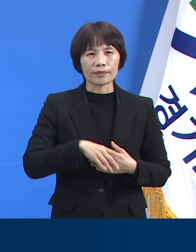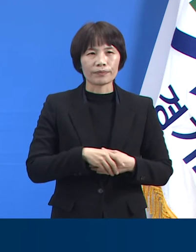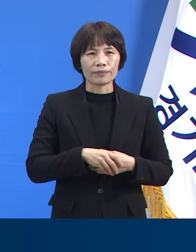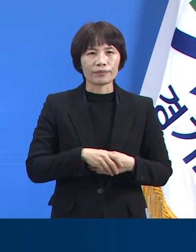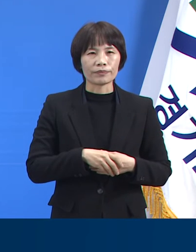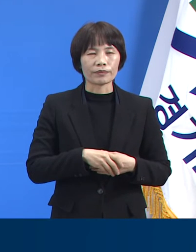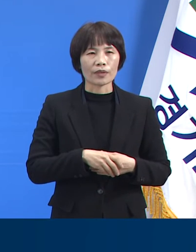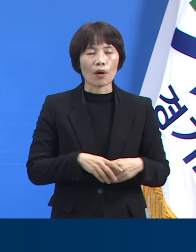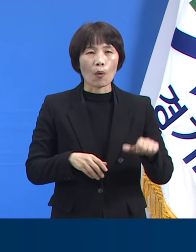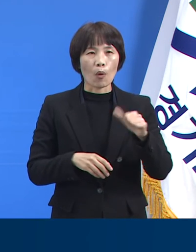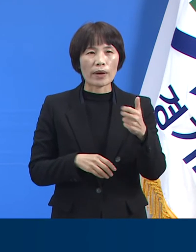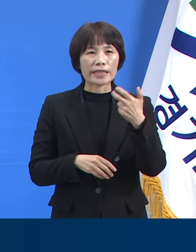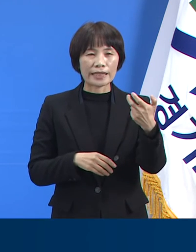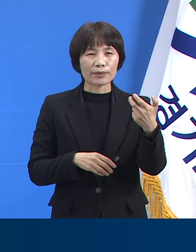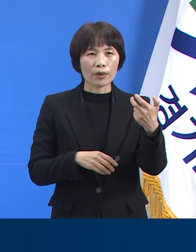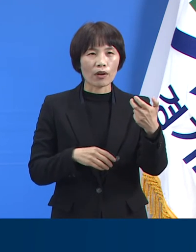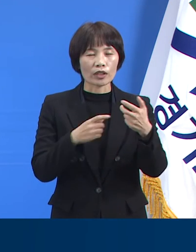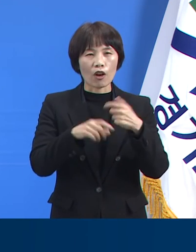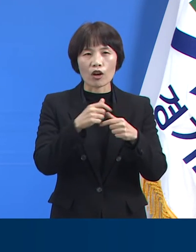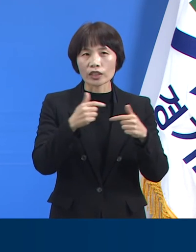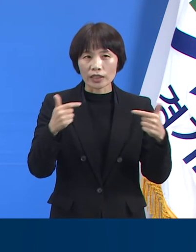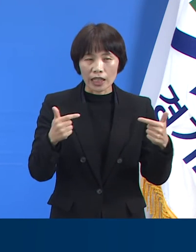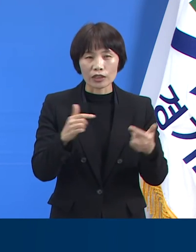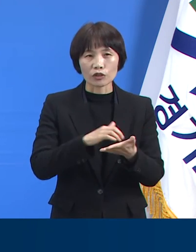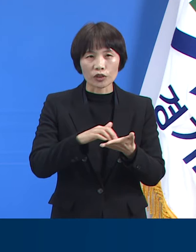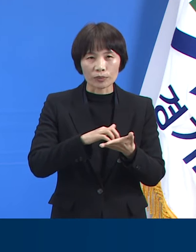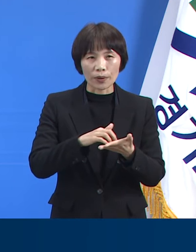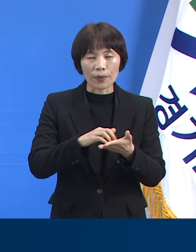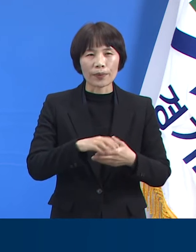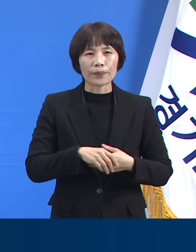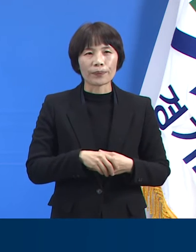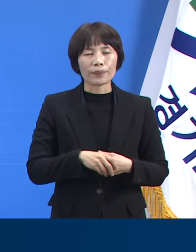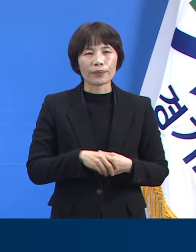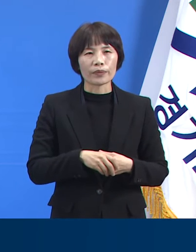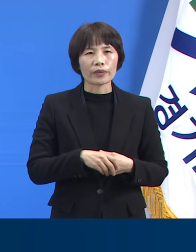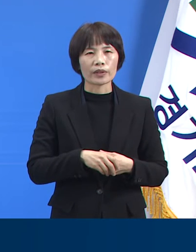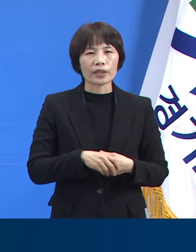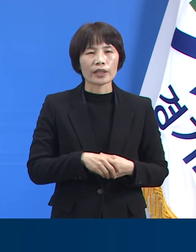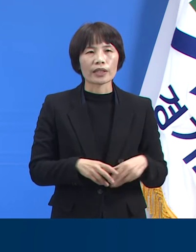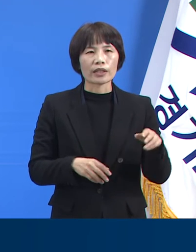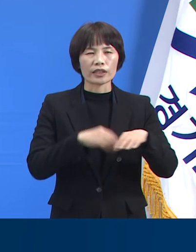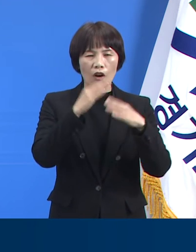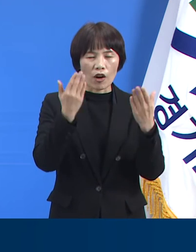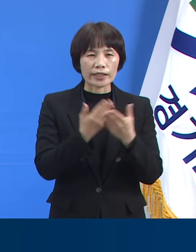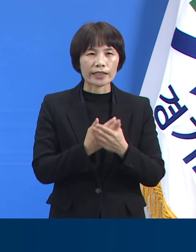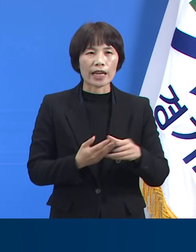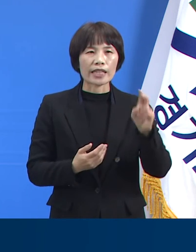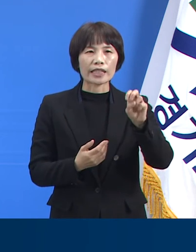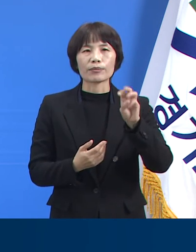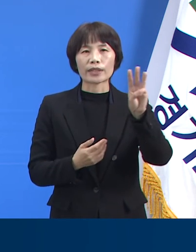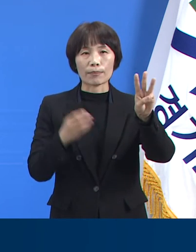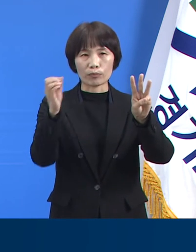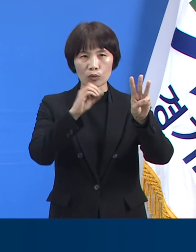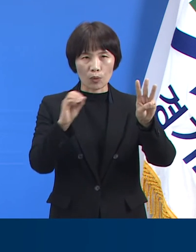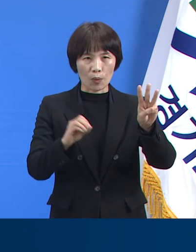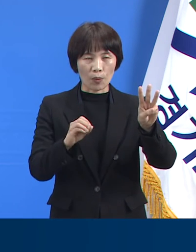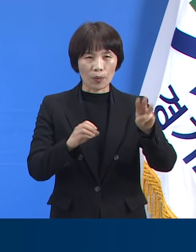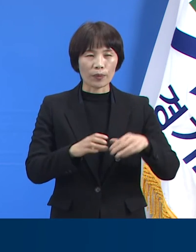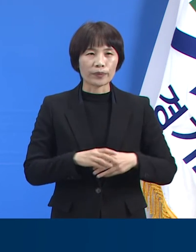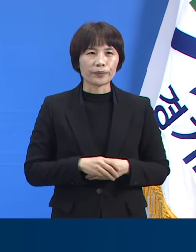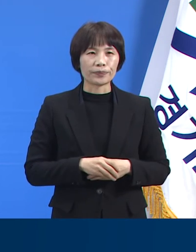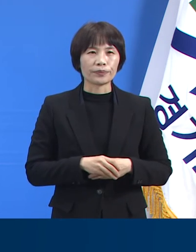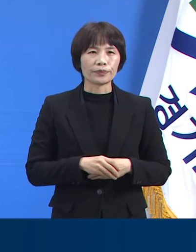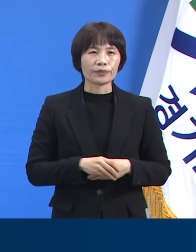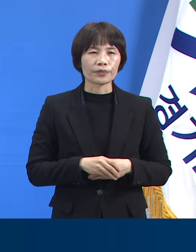대비 570명 증가한 수치이며 전체 확진자 중 23%를 차지하고 있습니다. 12월 1주차